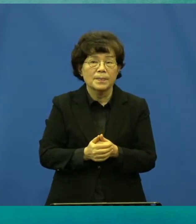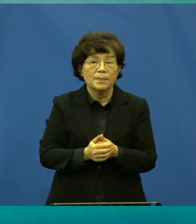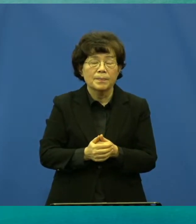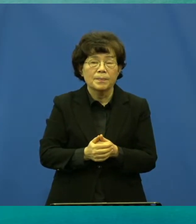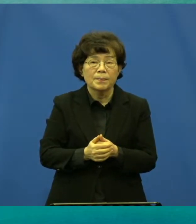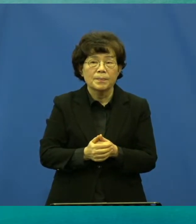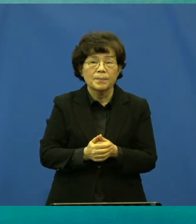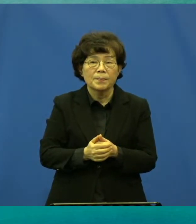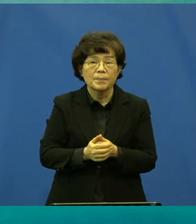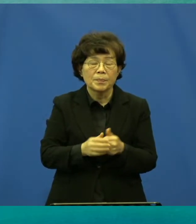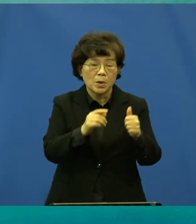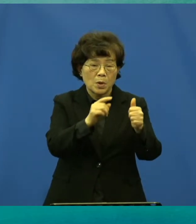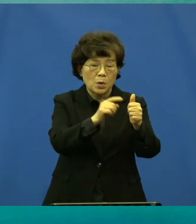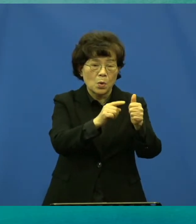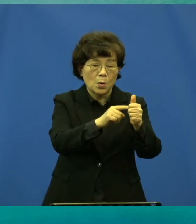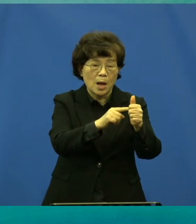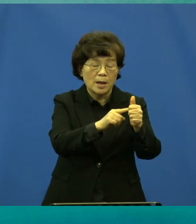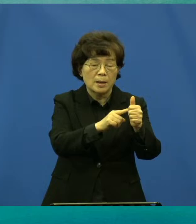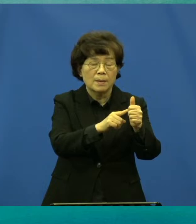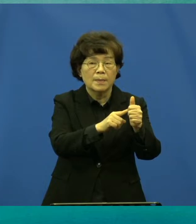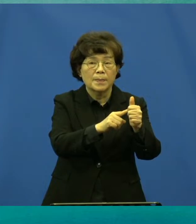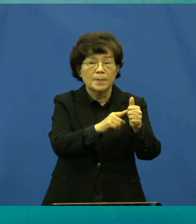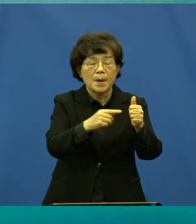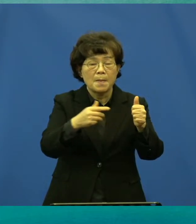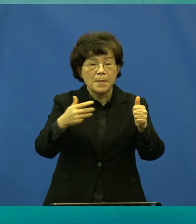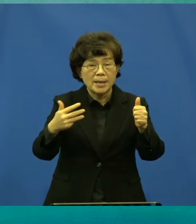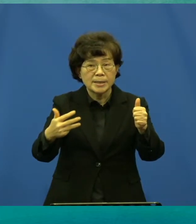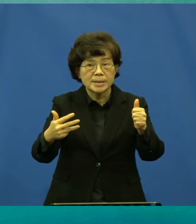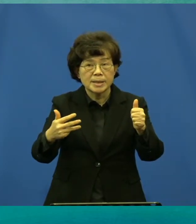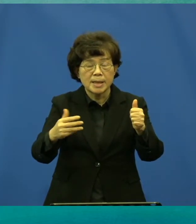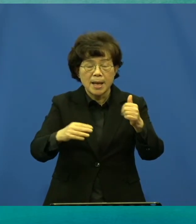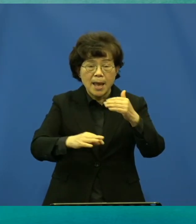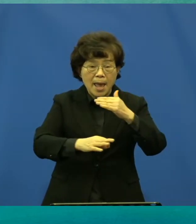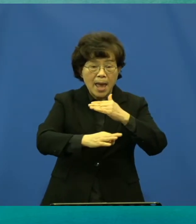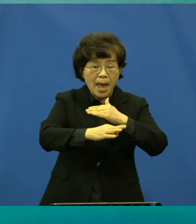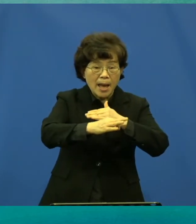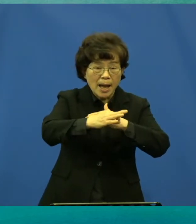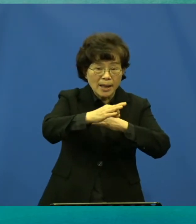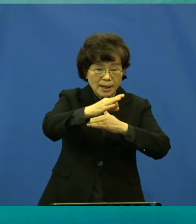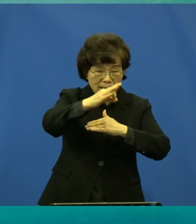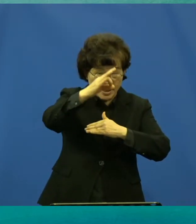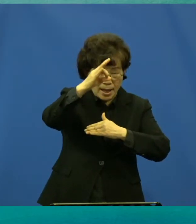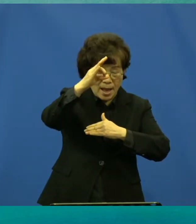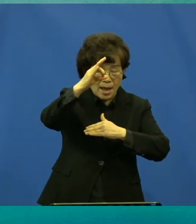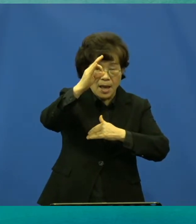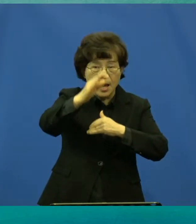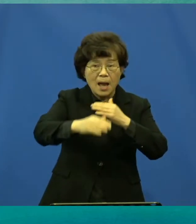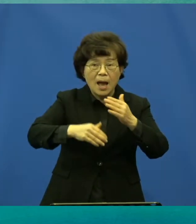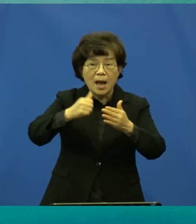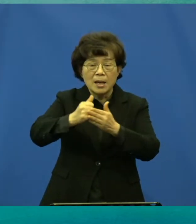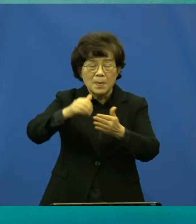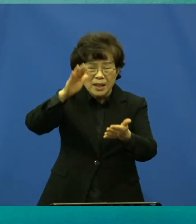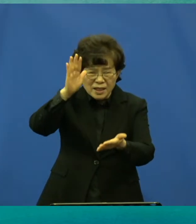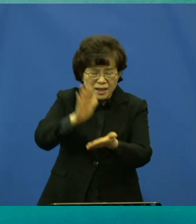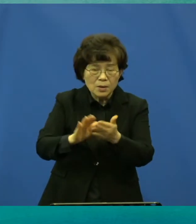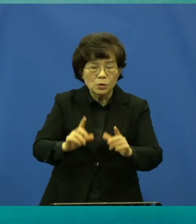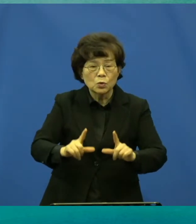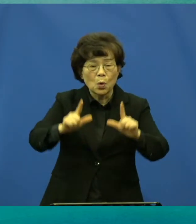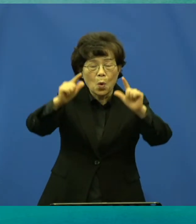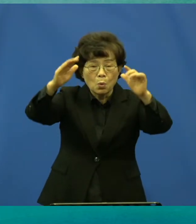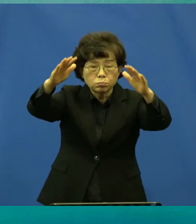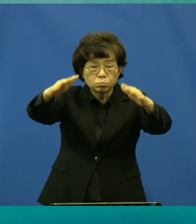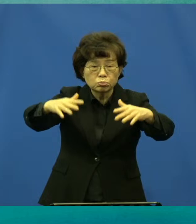다시 요나의 반응이 나옵니다. 8절에 해가 뜰 때 하나님이 뜨거운 동풍을